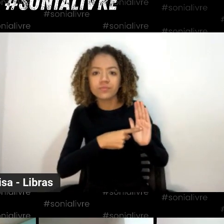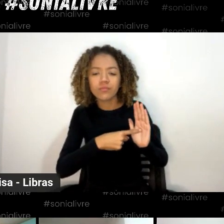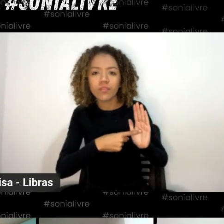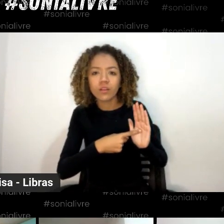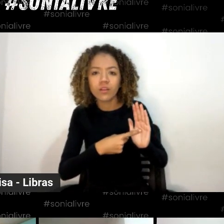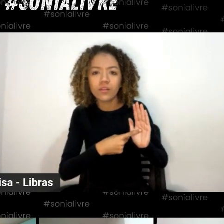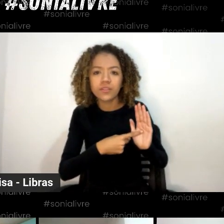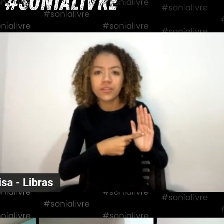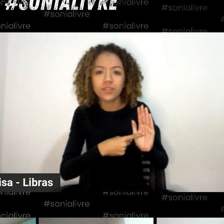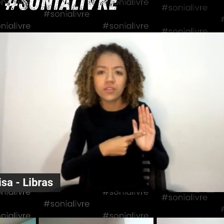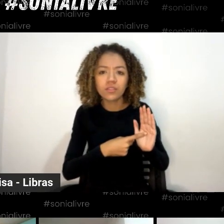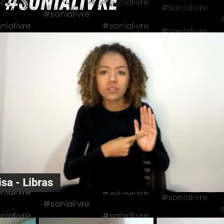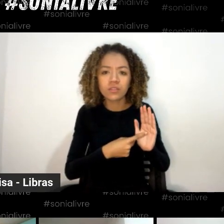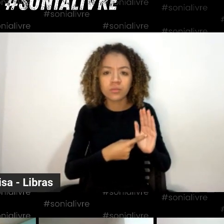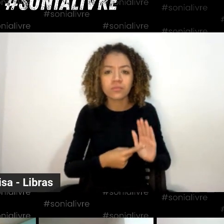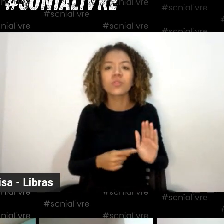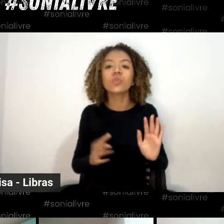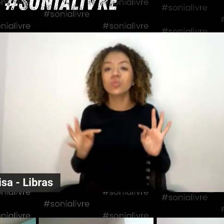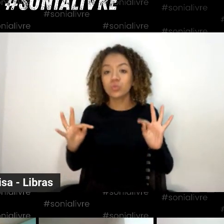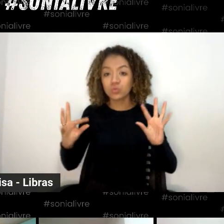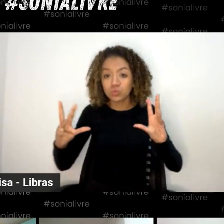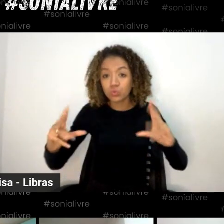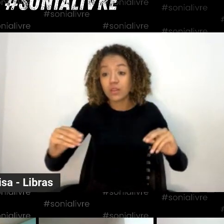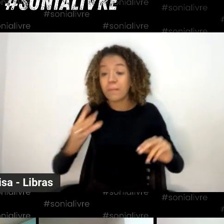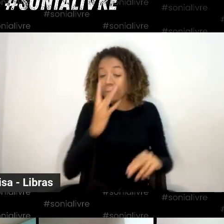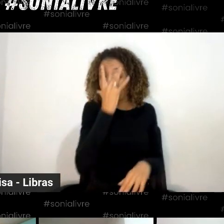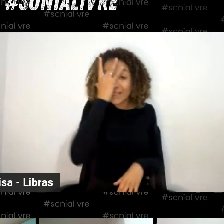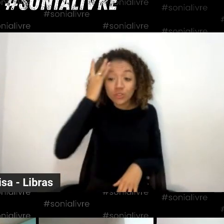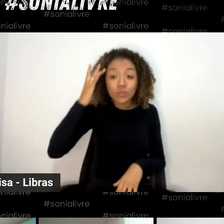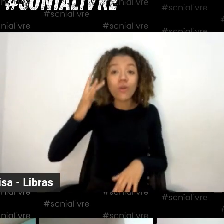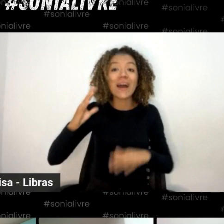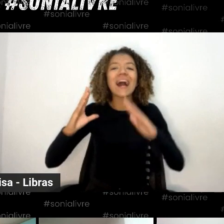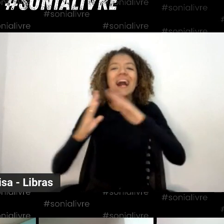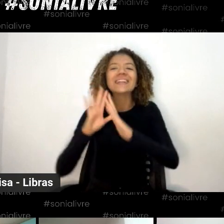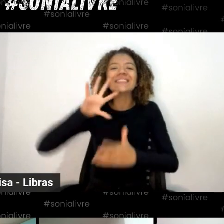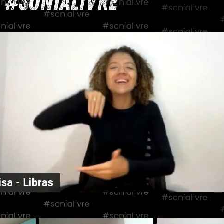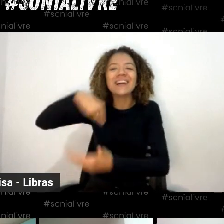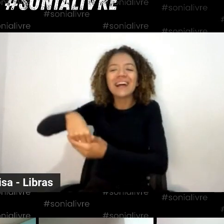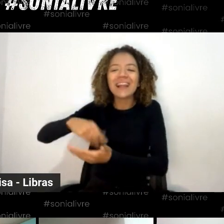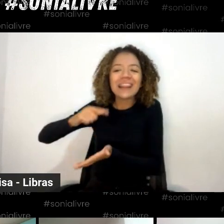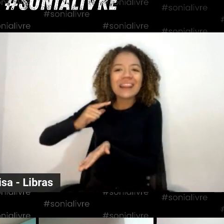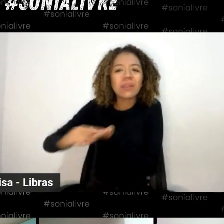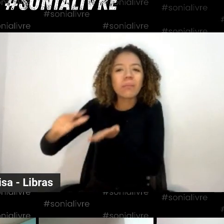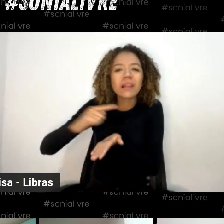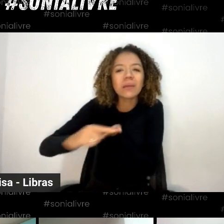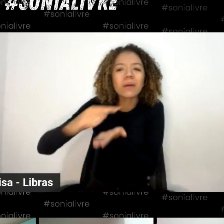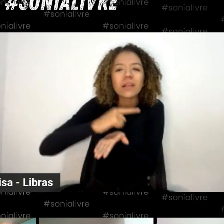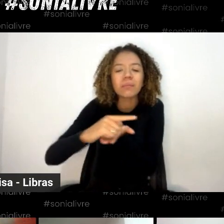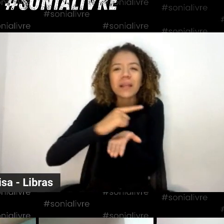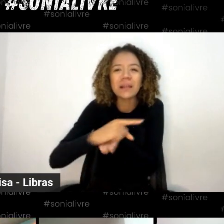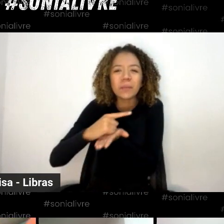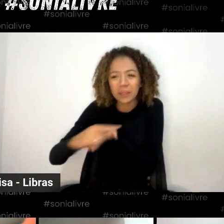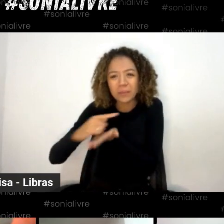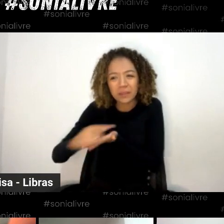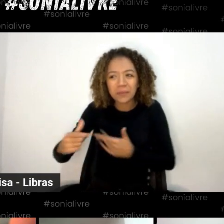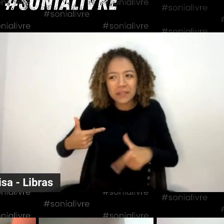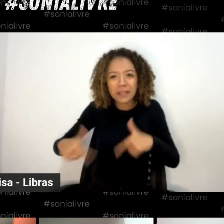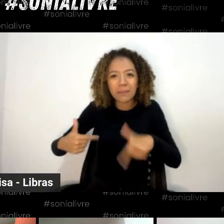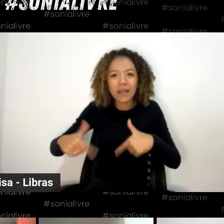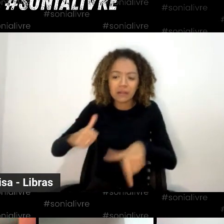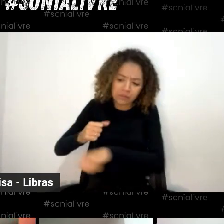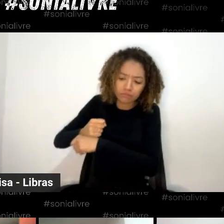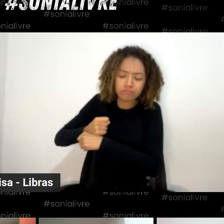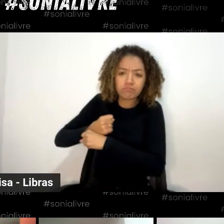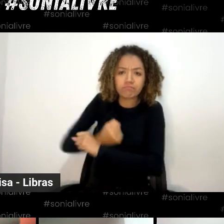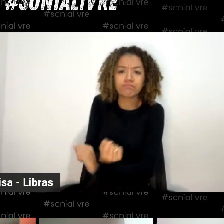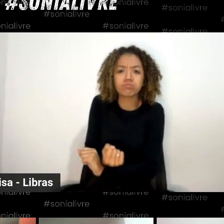despocar os casos de trabalhadoras domésticas, né? A gente tem que acentuar essa